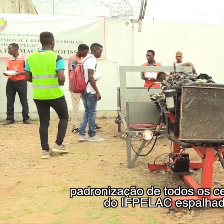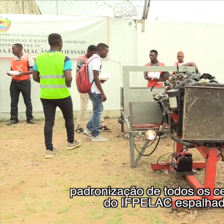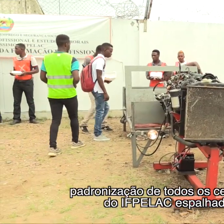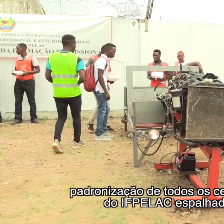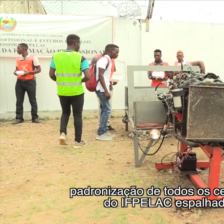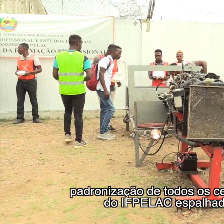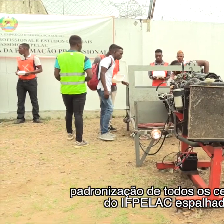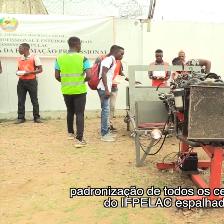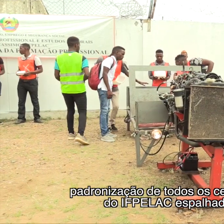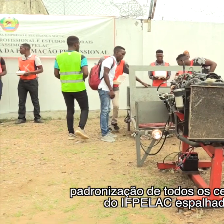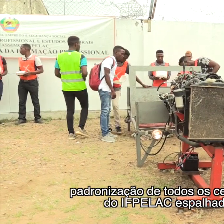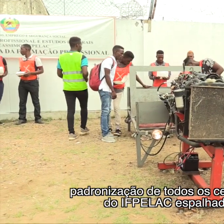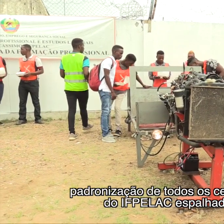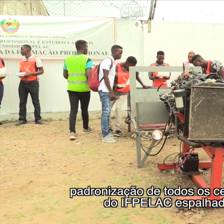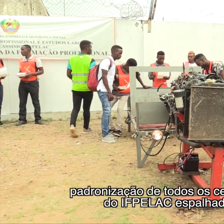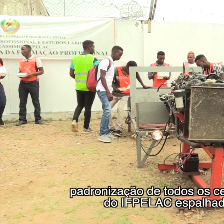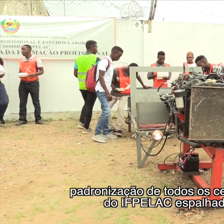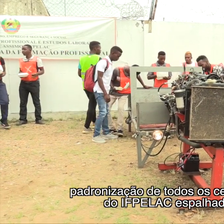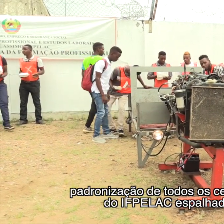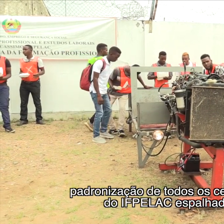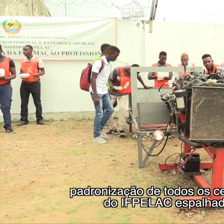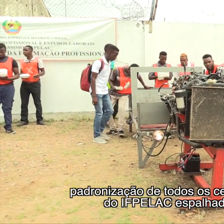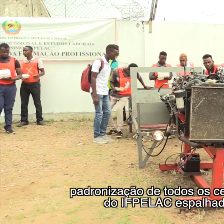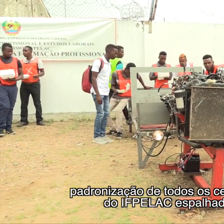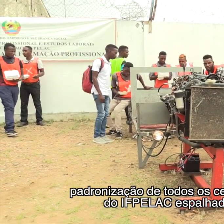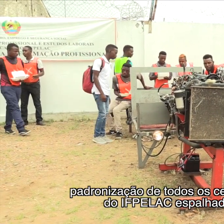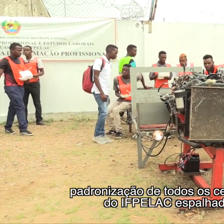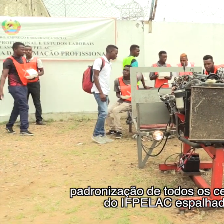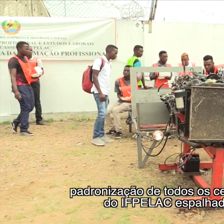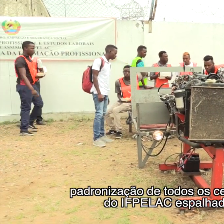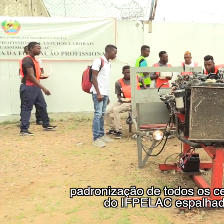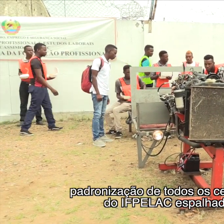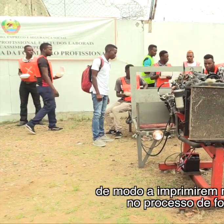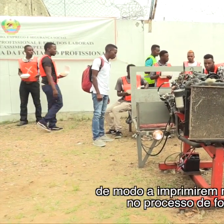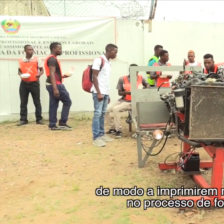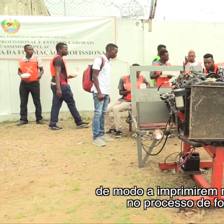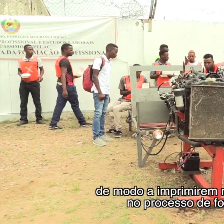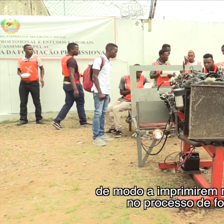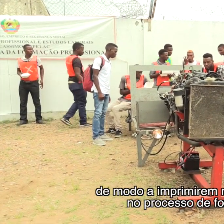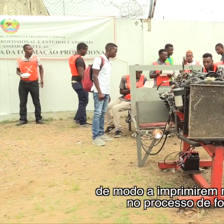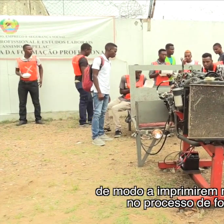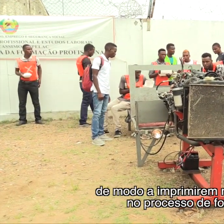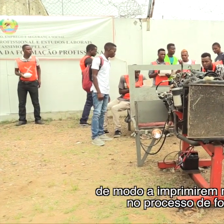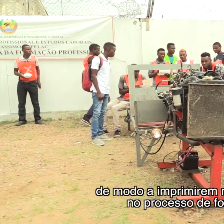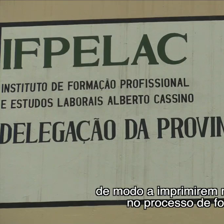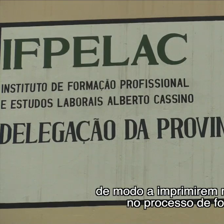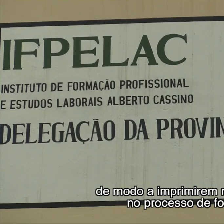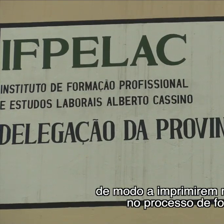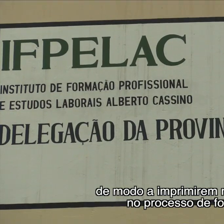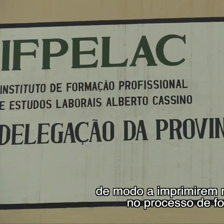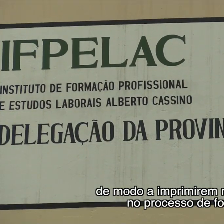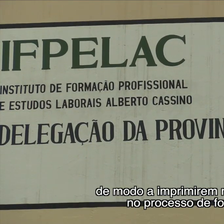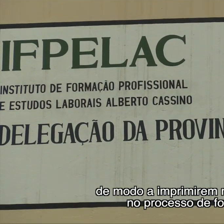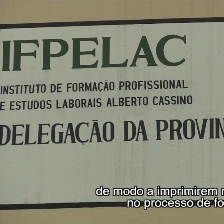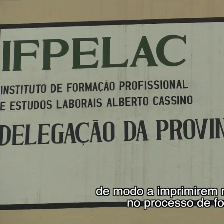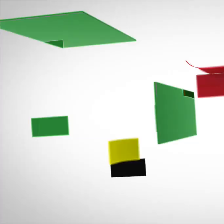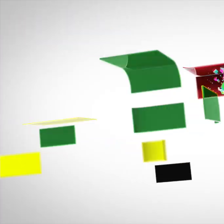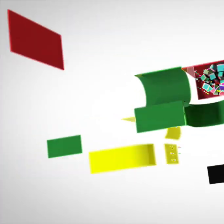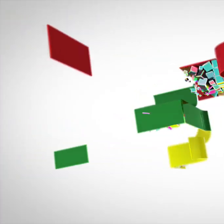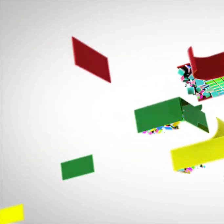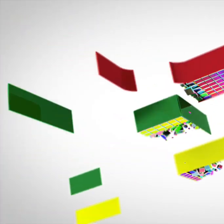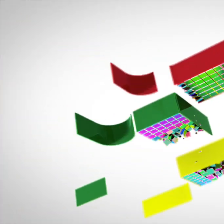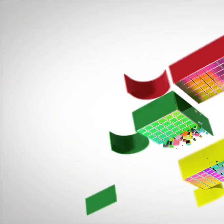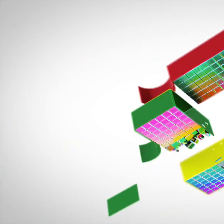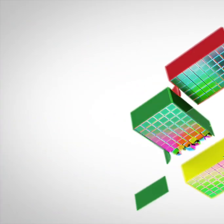padronização de todos os síndromes profissionais espalhados pelo país, de modo a imprimirem mais dinâmica no processo de formação.